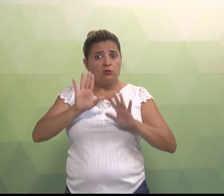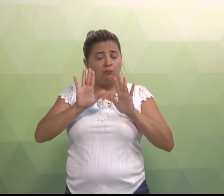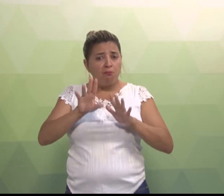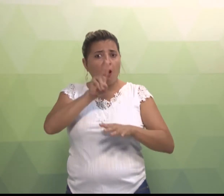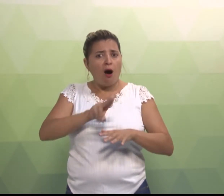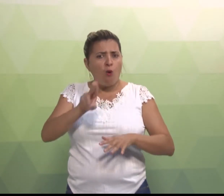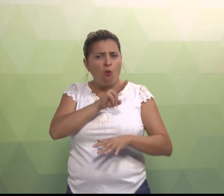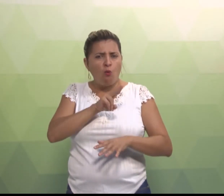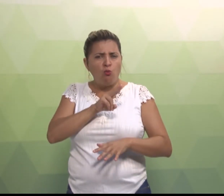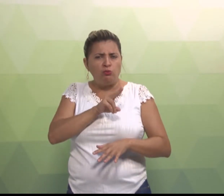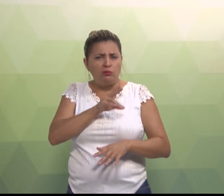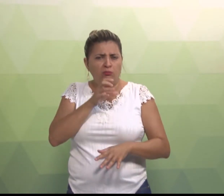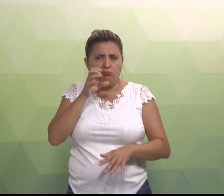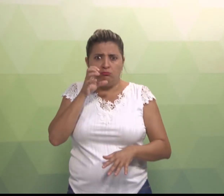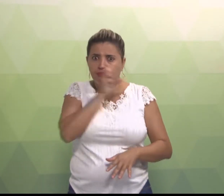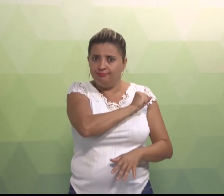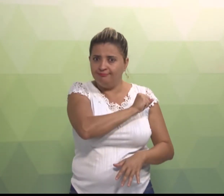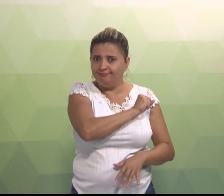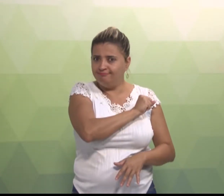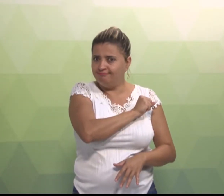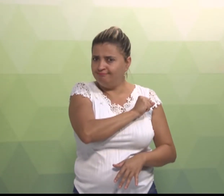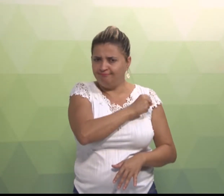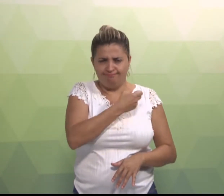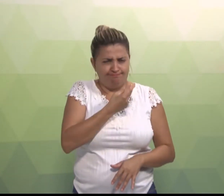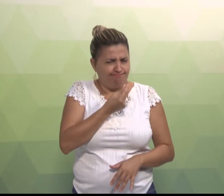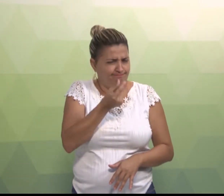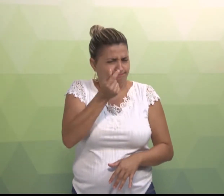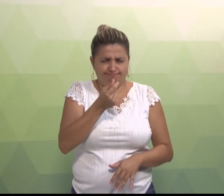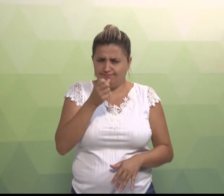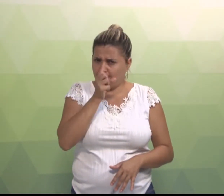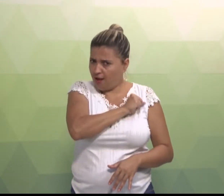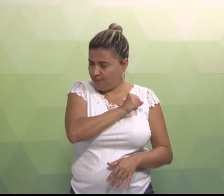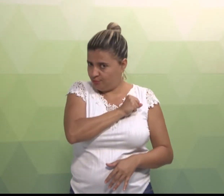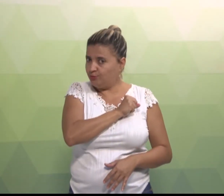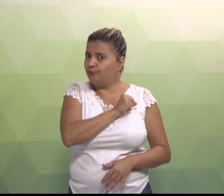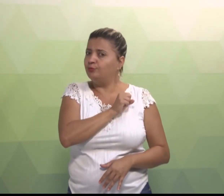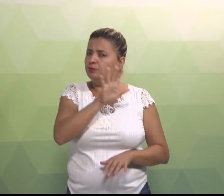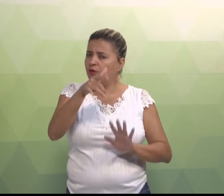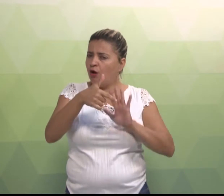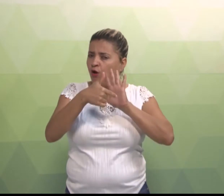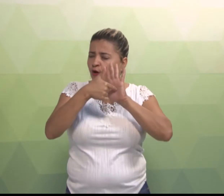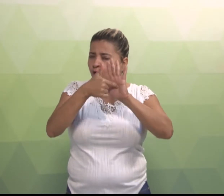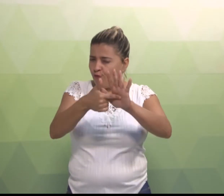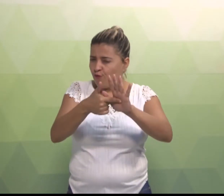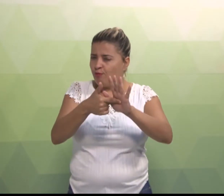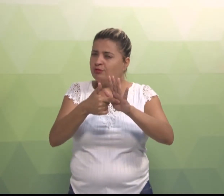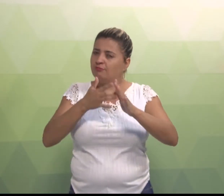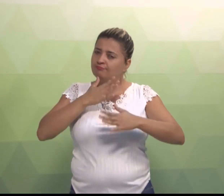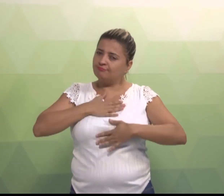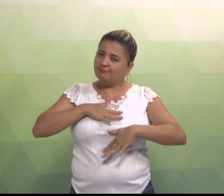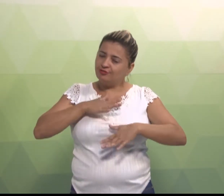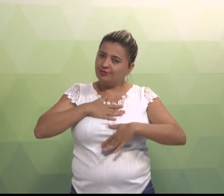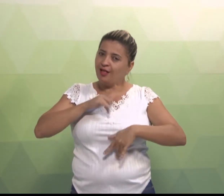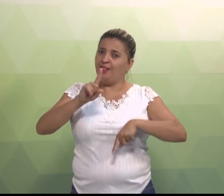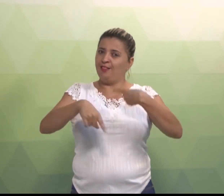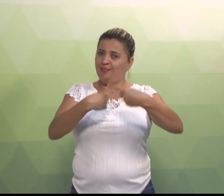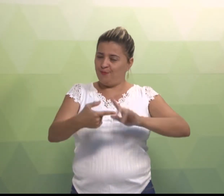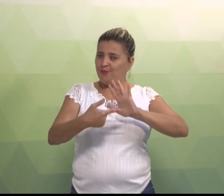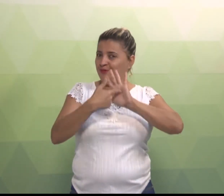português. Vamos utilizar de forma rápida na Libras. Vou mostrar para vocês alguns exemplos.